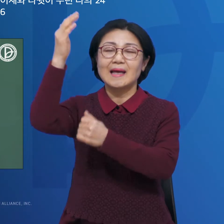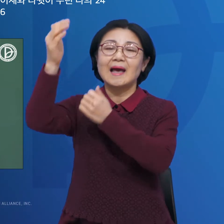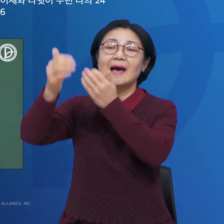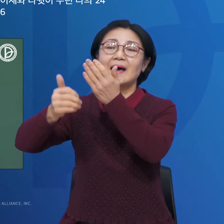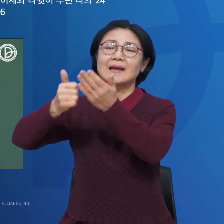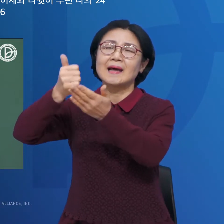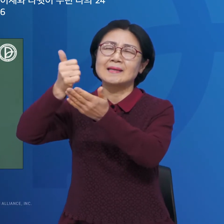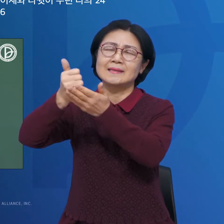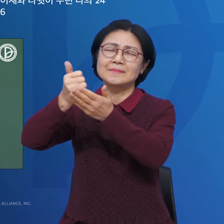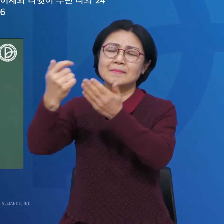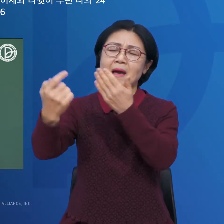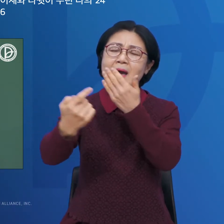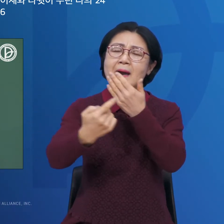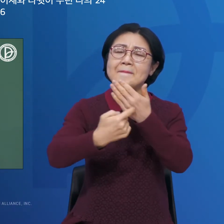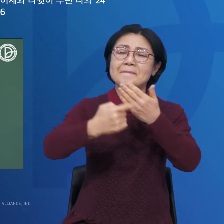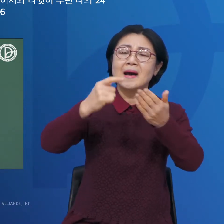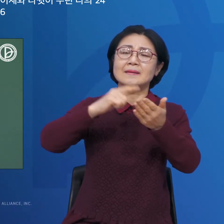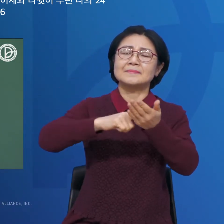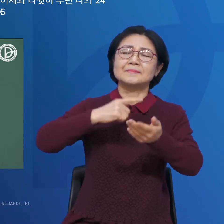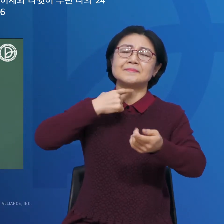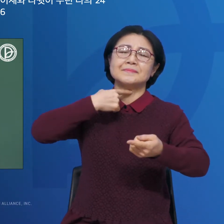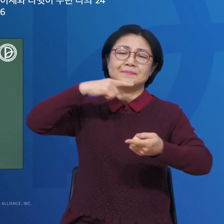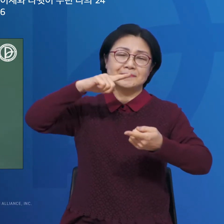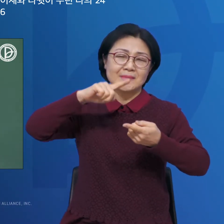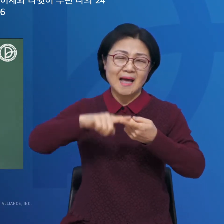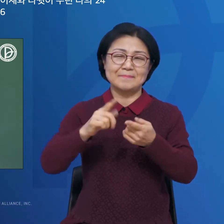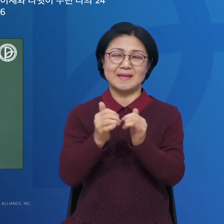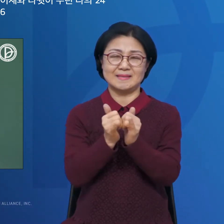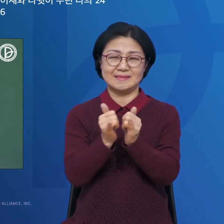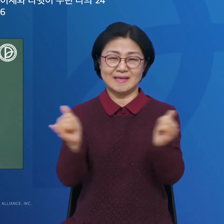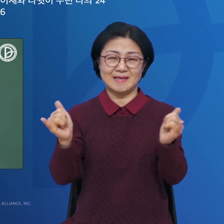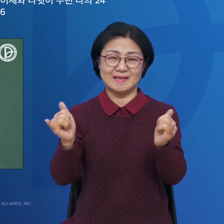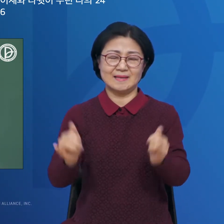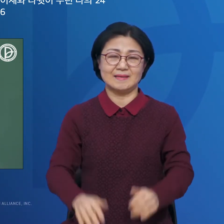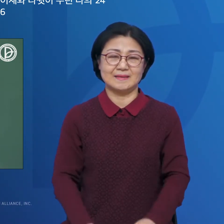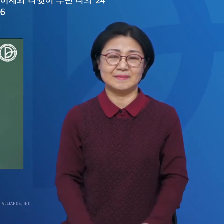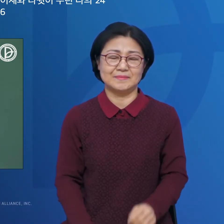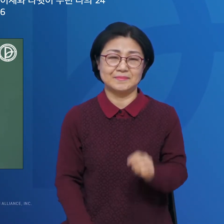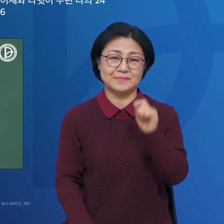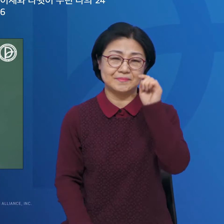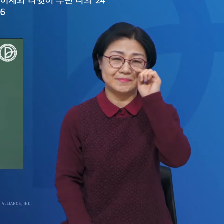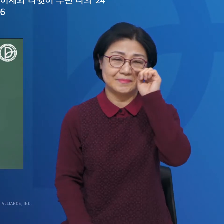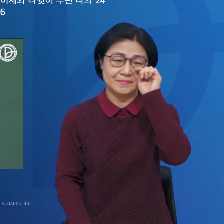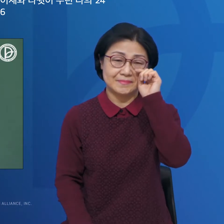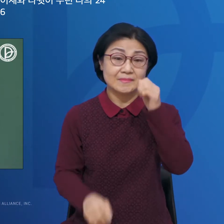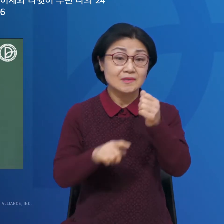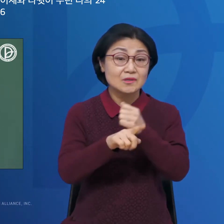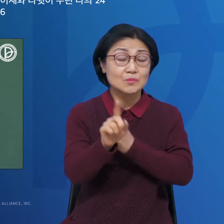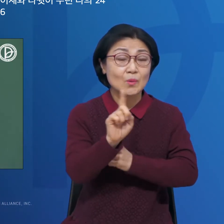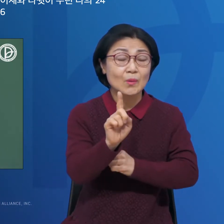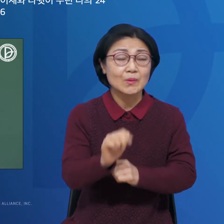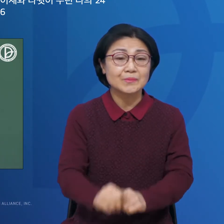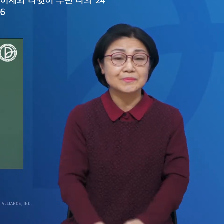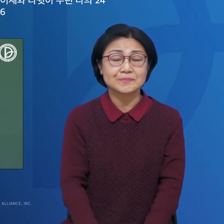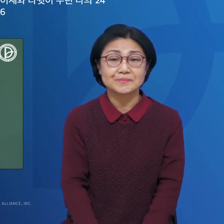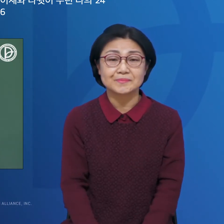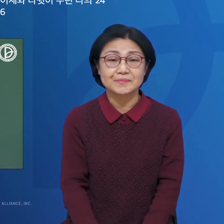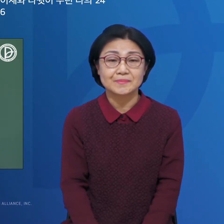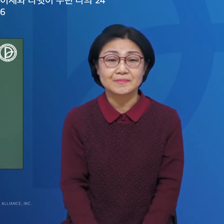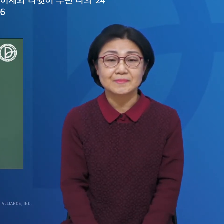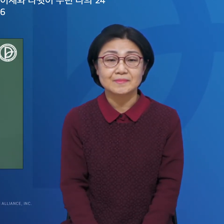마음에 합한 자, 합당한 자라 그러는데 그 이유가 뭡니까? It says that David was found in the favor of God. What does that